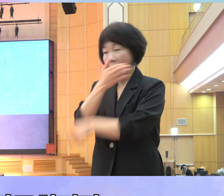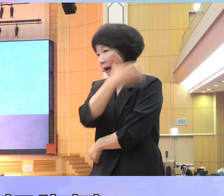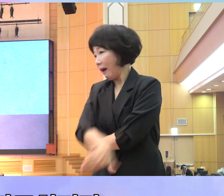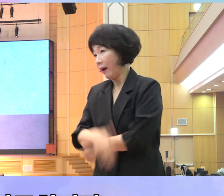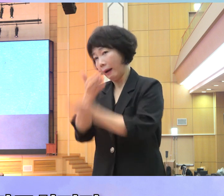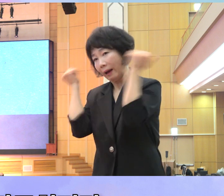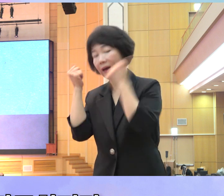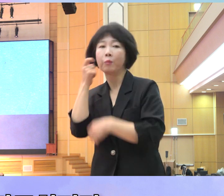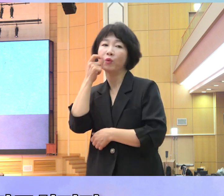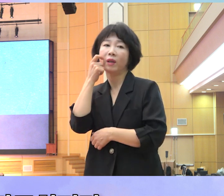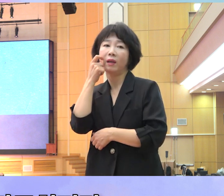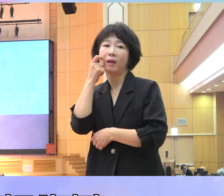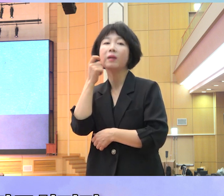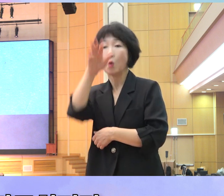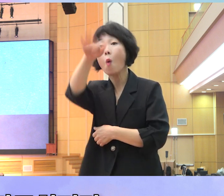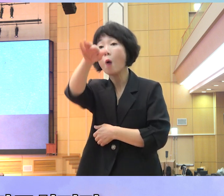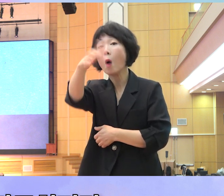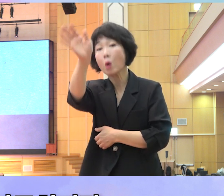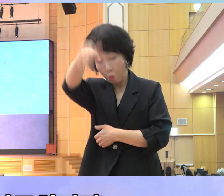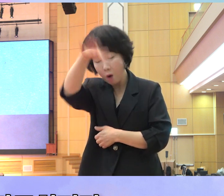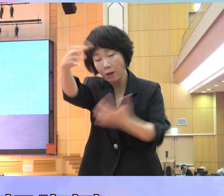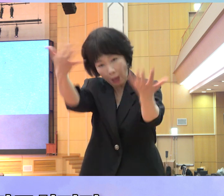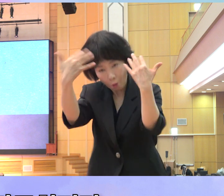불쌍히 여기사 치료해 주시고